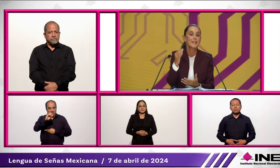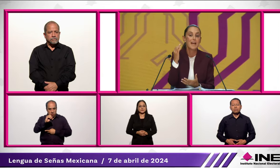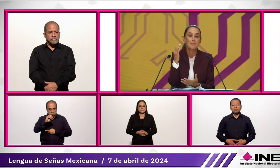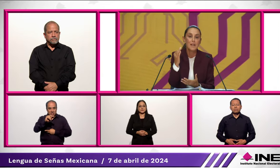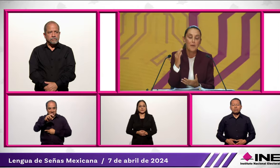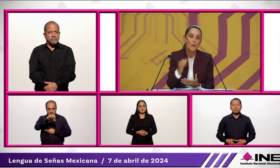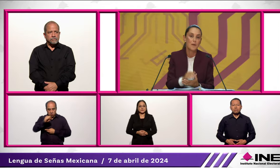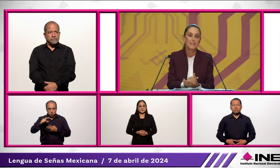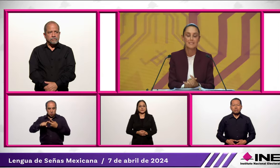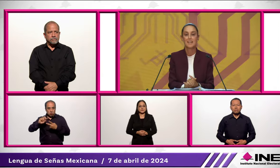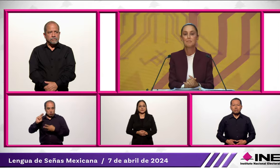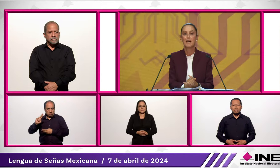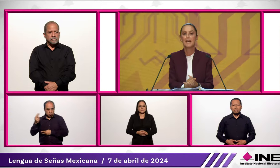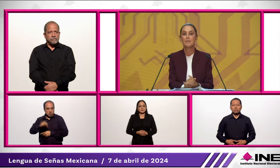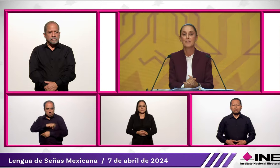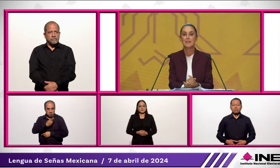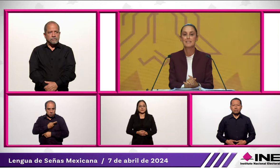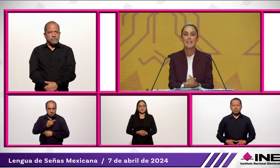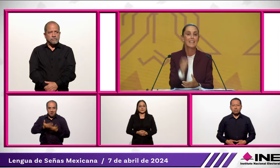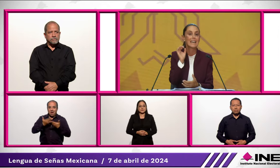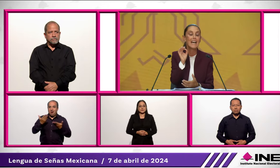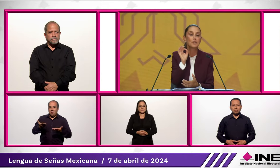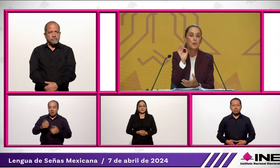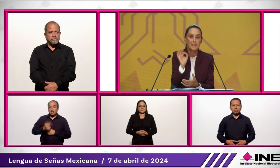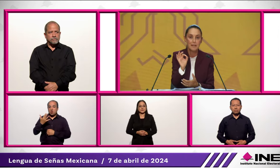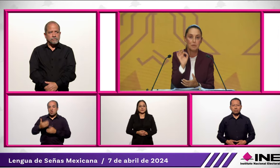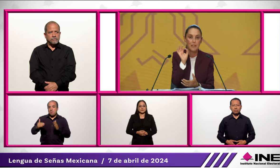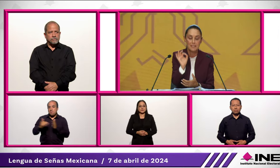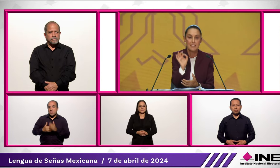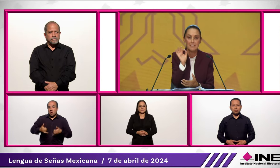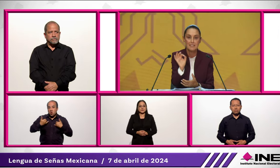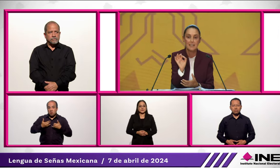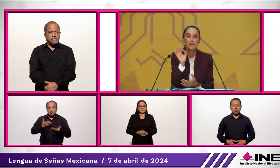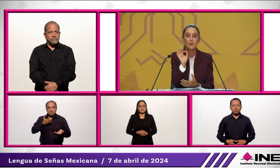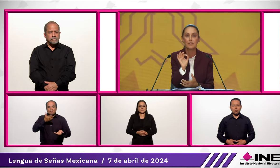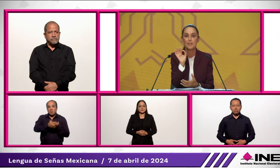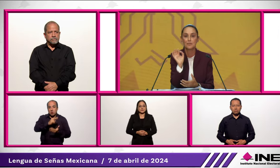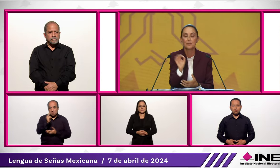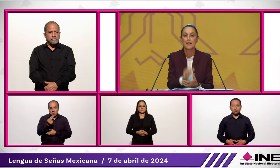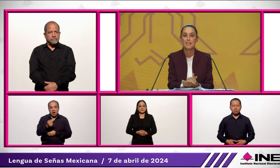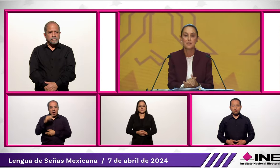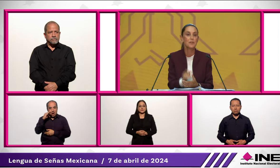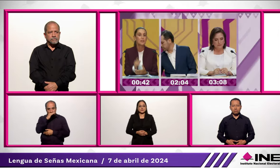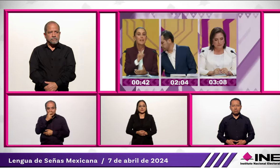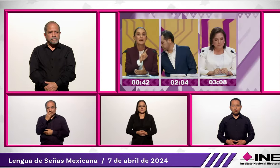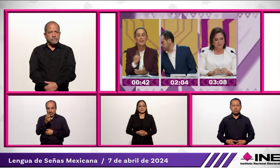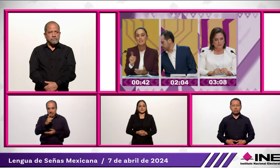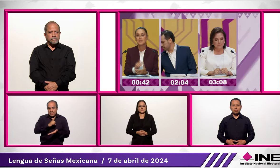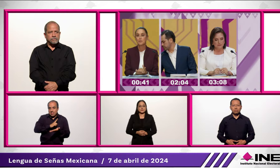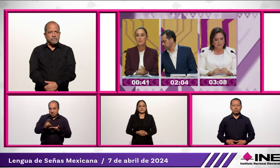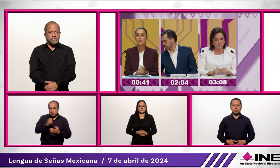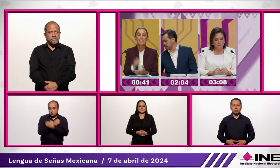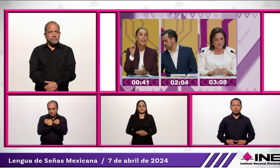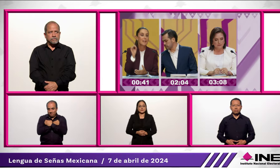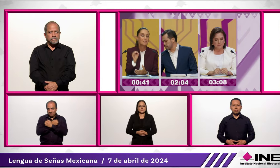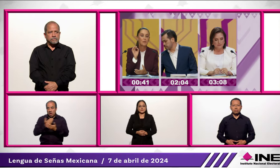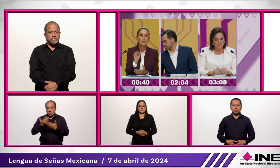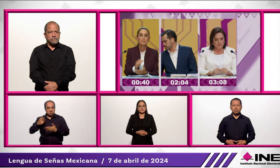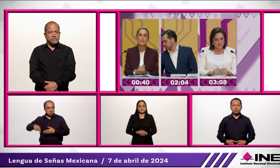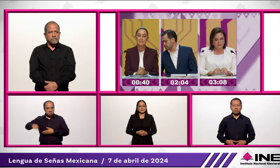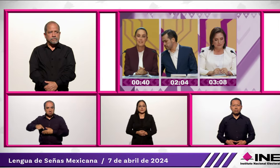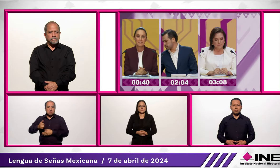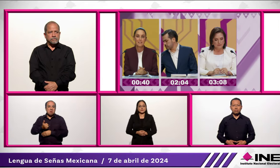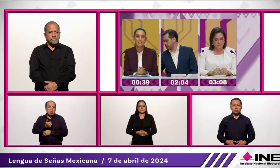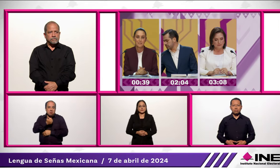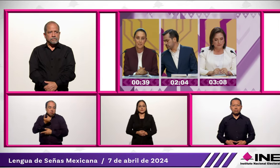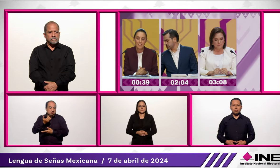Hoy 50,000 jóvenes van a la universidad gratuita, porque así debe ser, la educación es un derecho que antes no iban. Esto lo